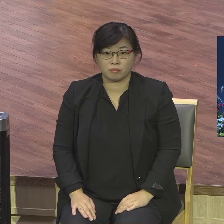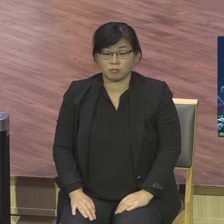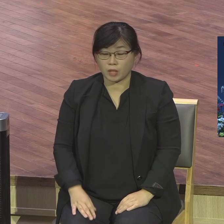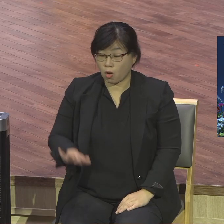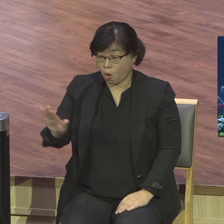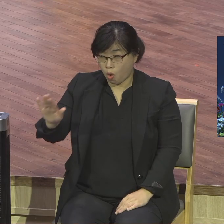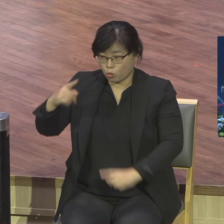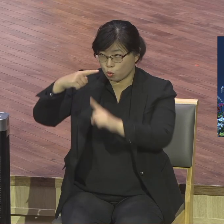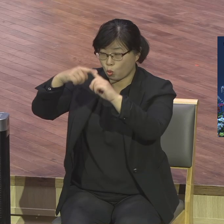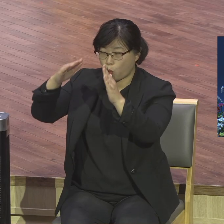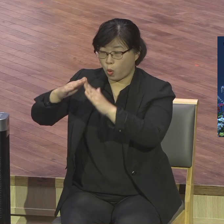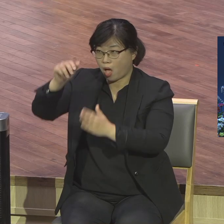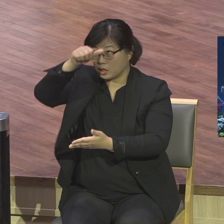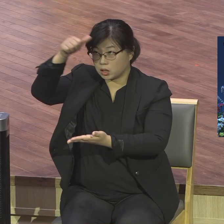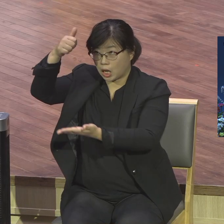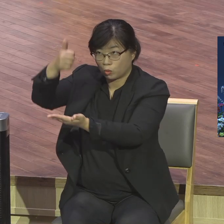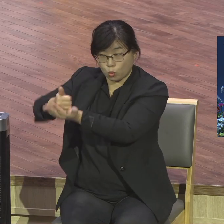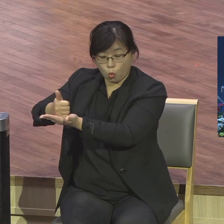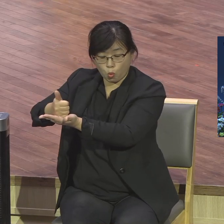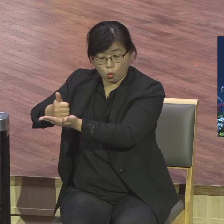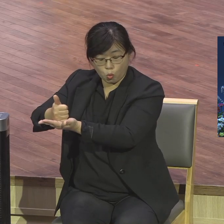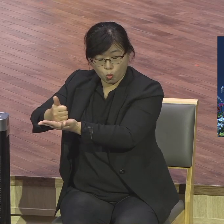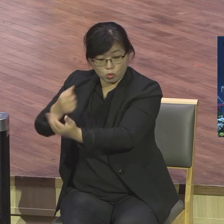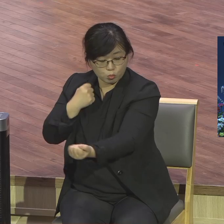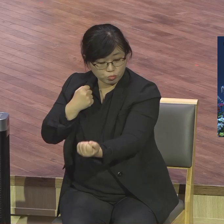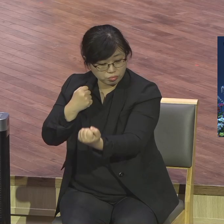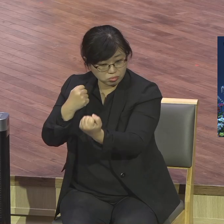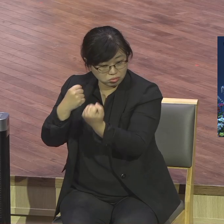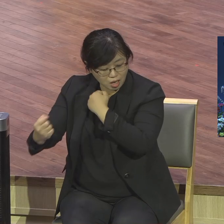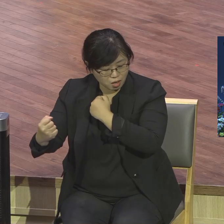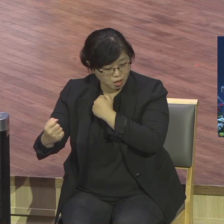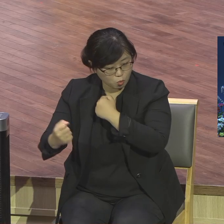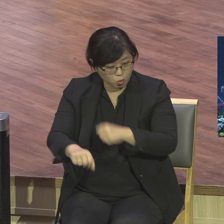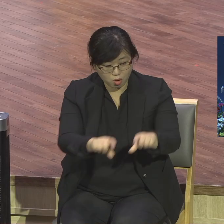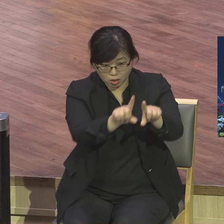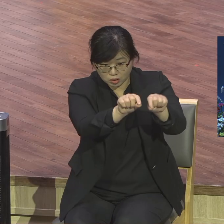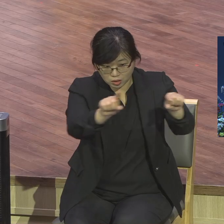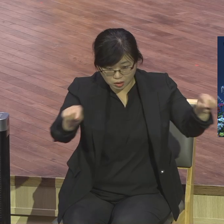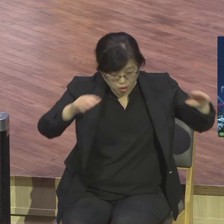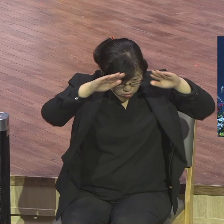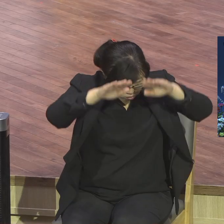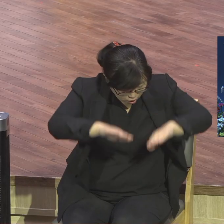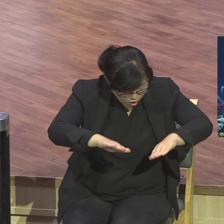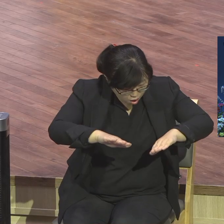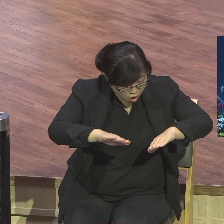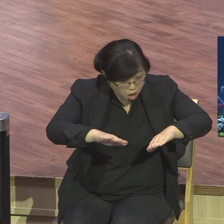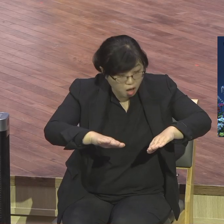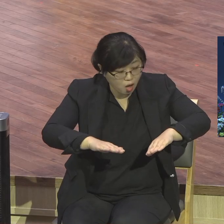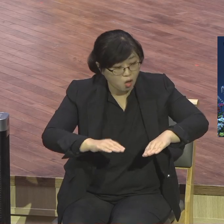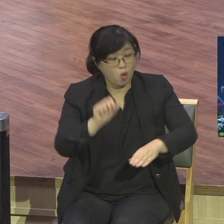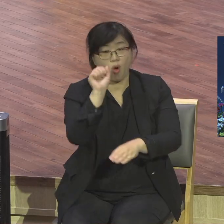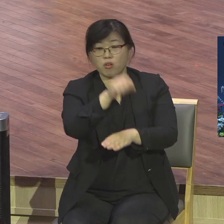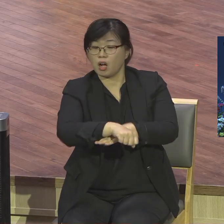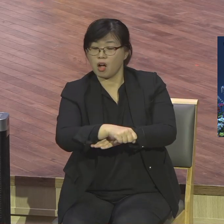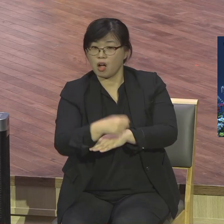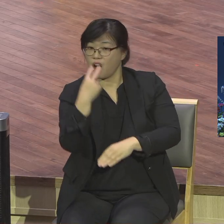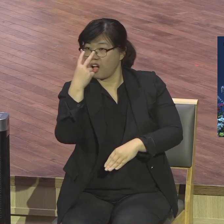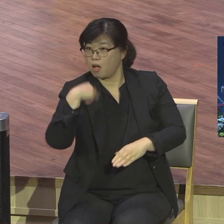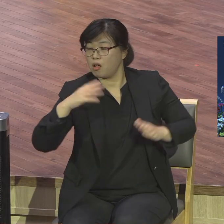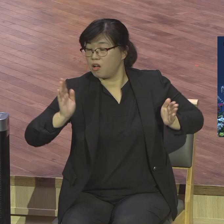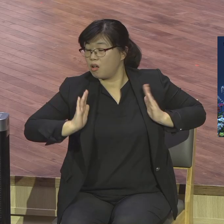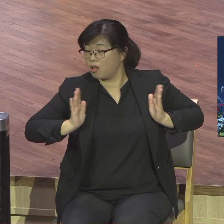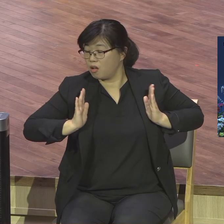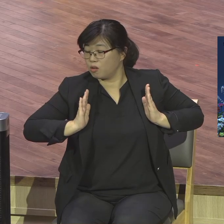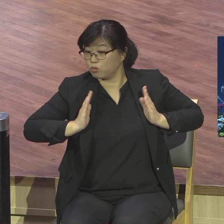원래 체리당이 됩니다. 그 가면 제사를 안 지내면 집안에서 왕따를